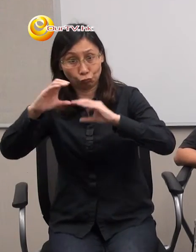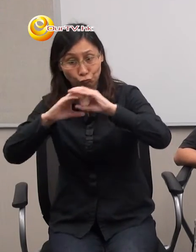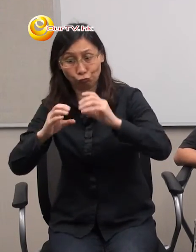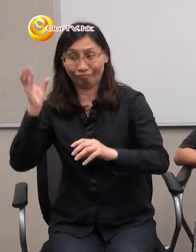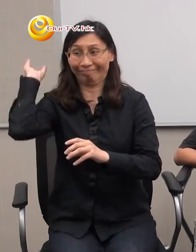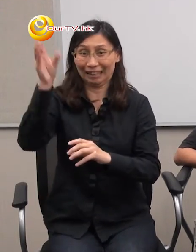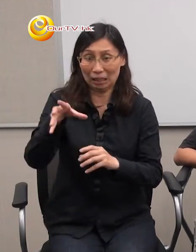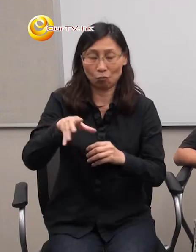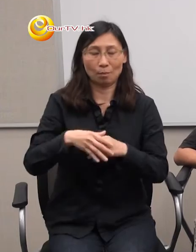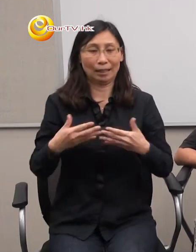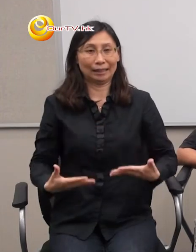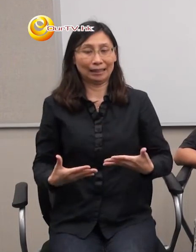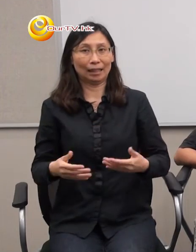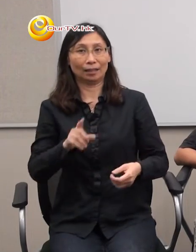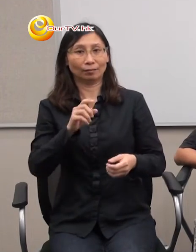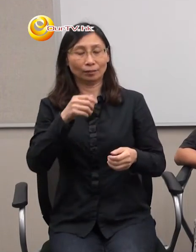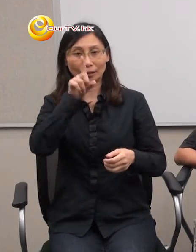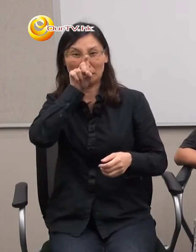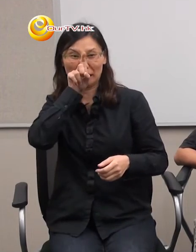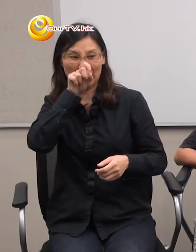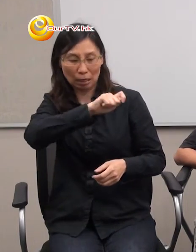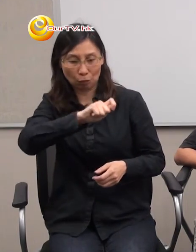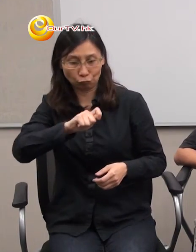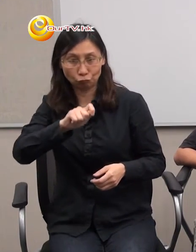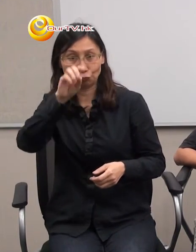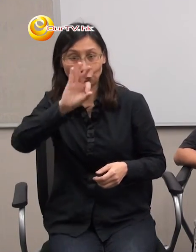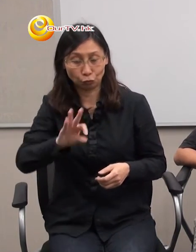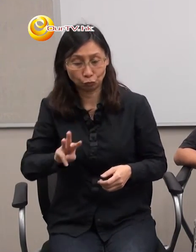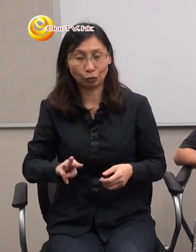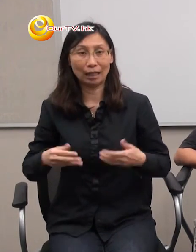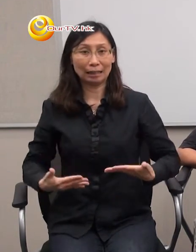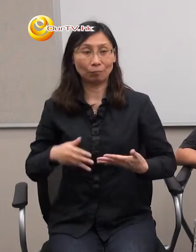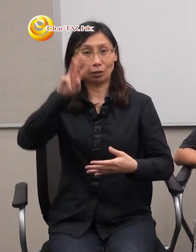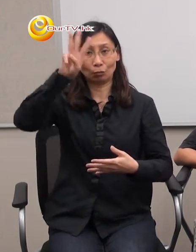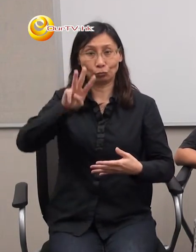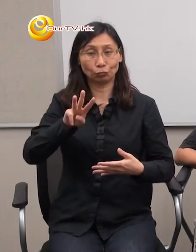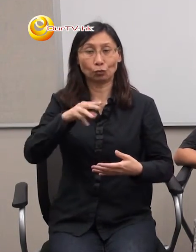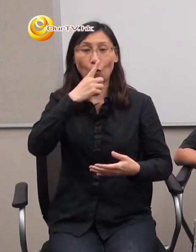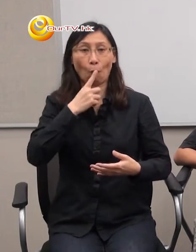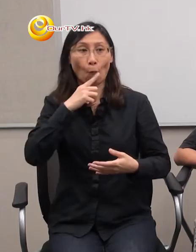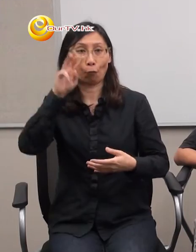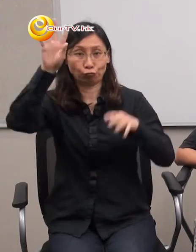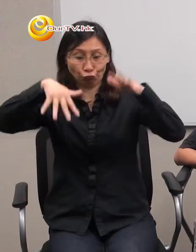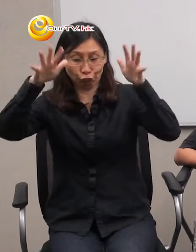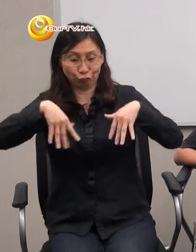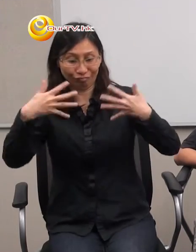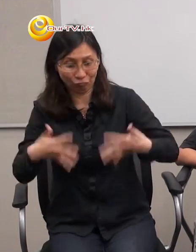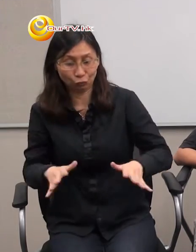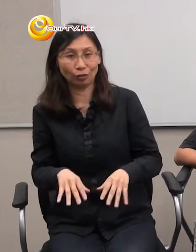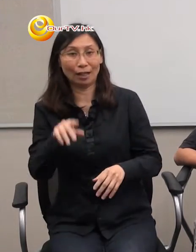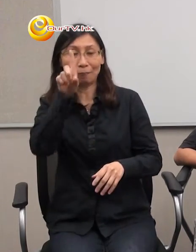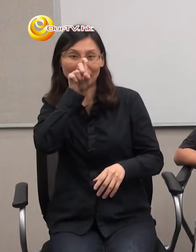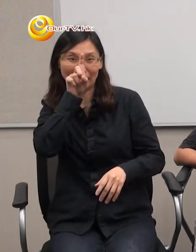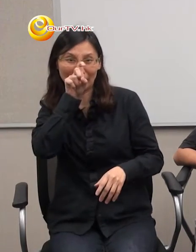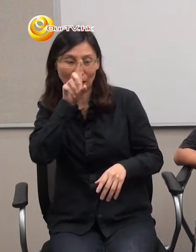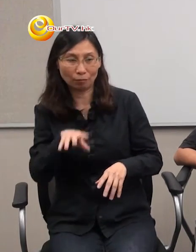膠水，咁啊結果自交咧，咁今日咧落咗兩場咁大嘅紅雨之後咧，連啲膠都用唔埋，咁所以咧。我諗張德江嚟